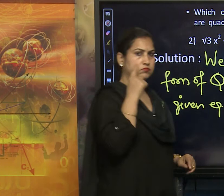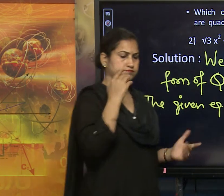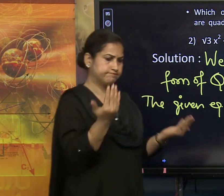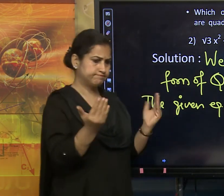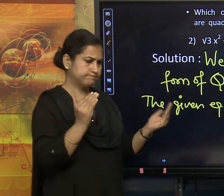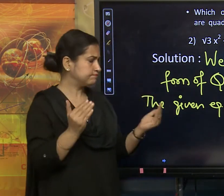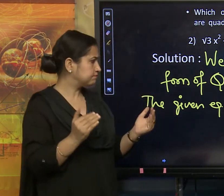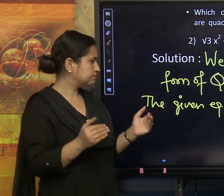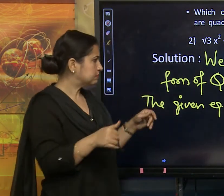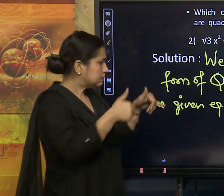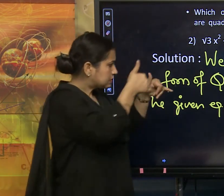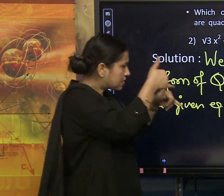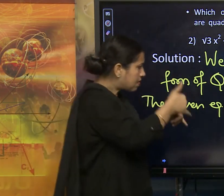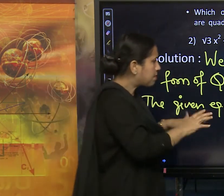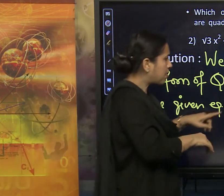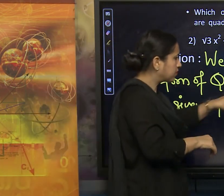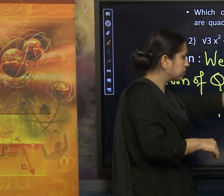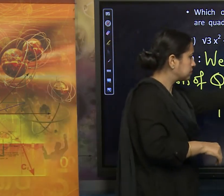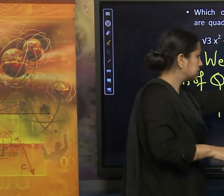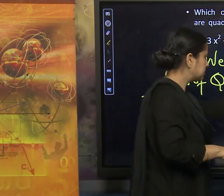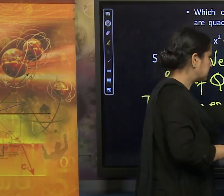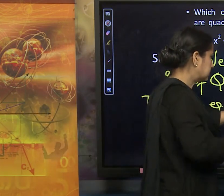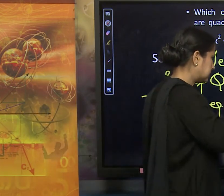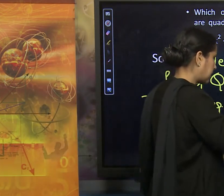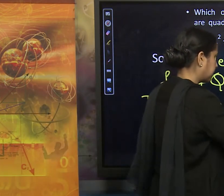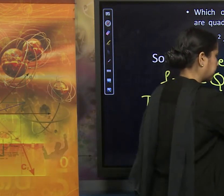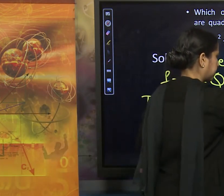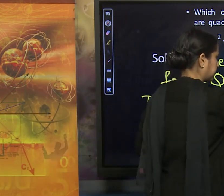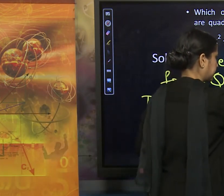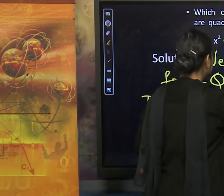तो ये हमारी इक्वेशन है। अब हम इनको कंपेयर करेंगे।